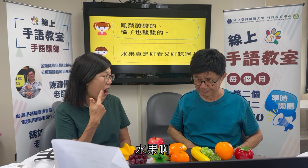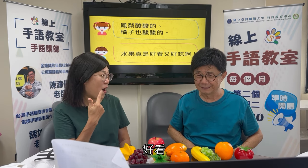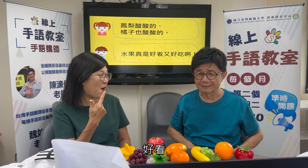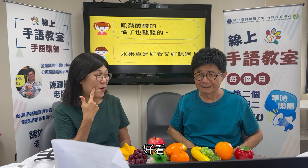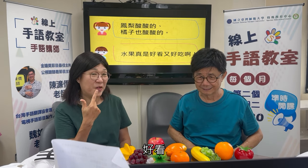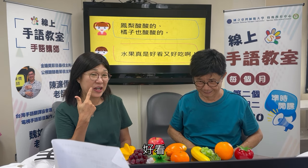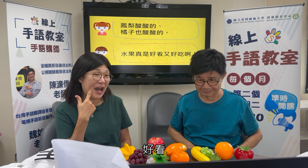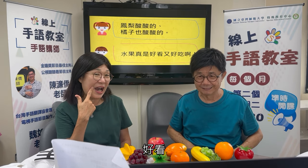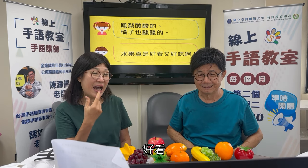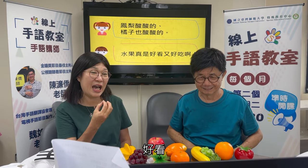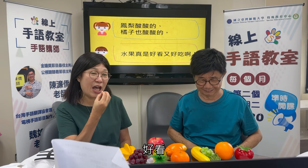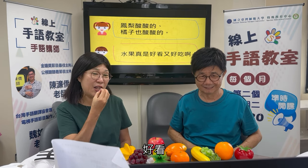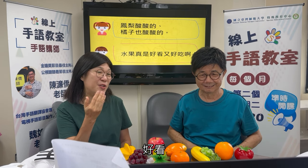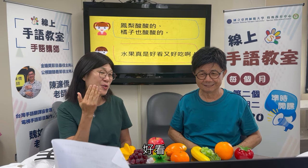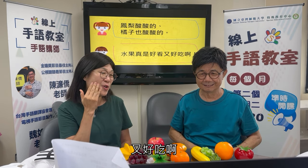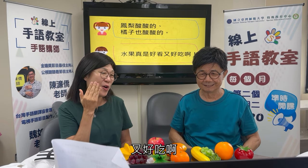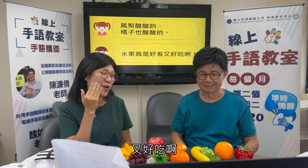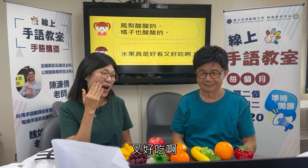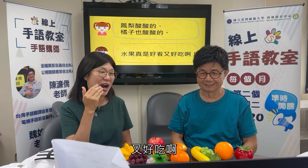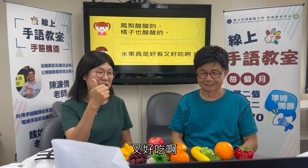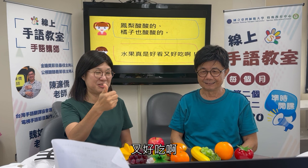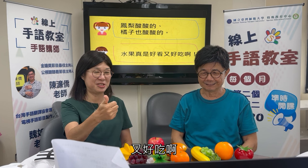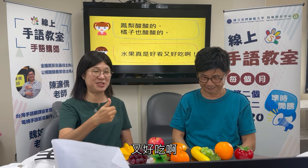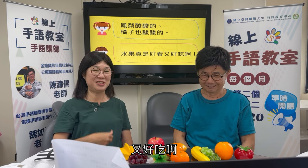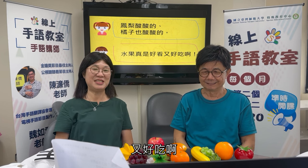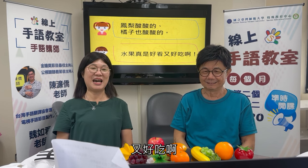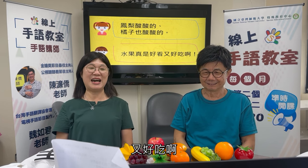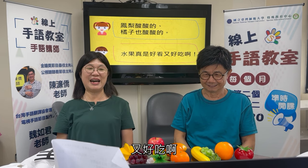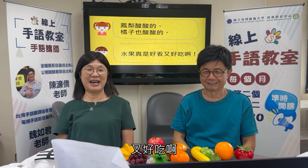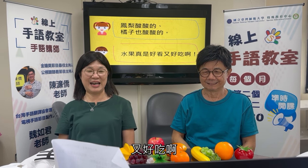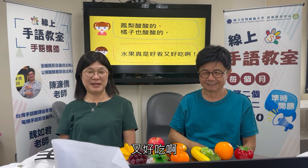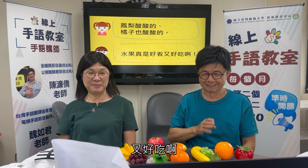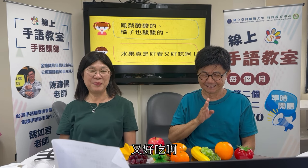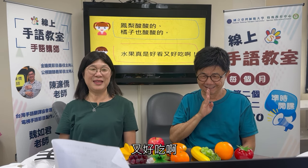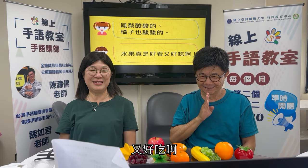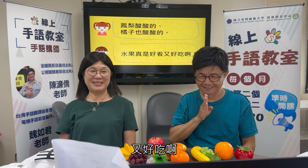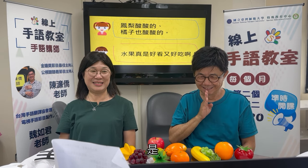好看又好吃啊，是。